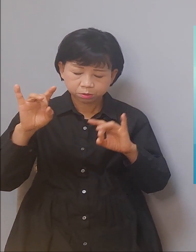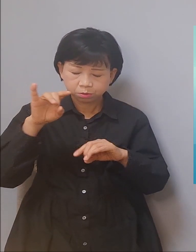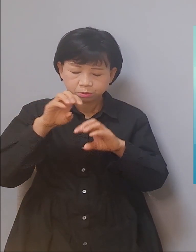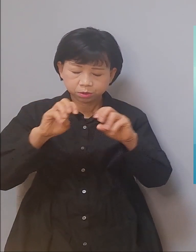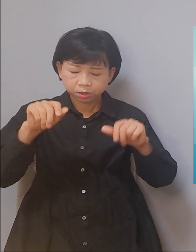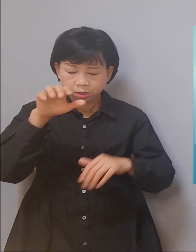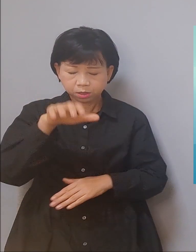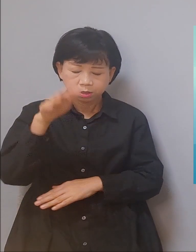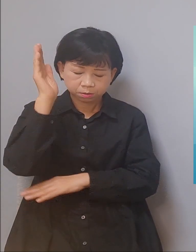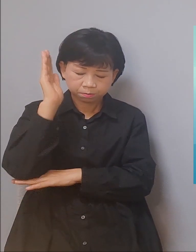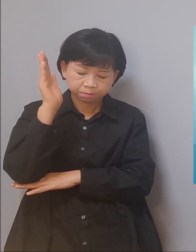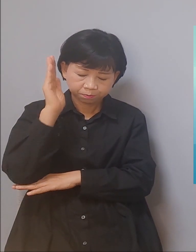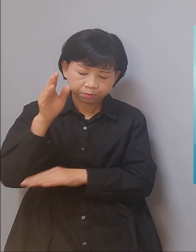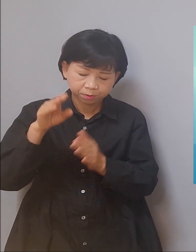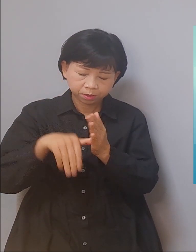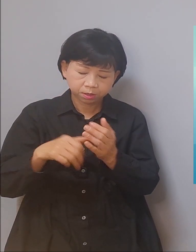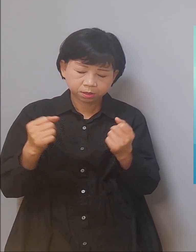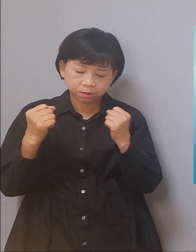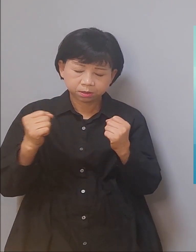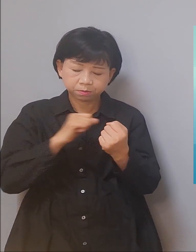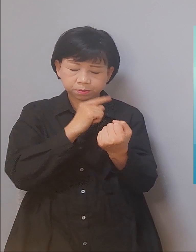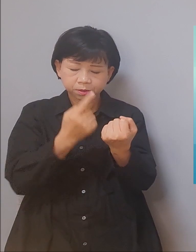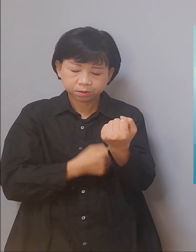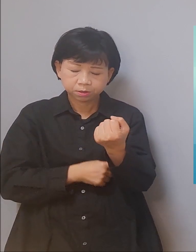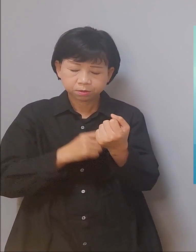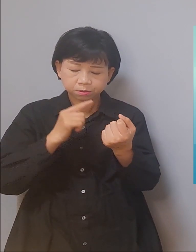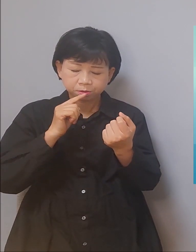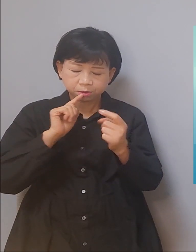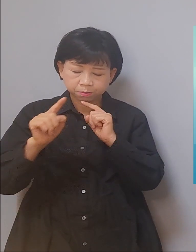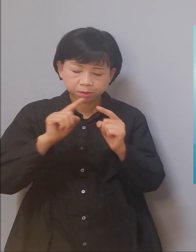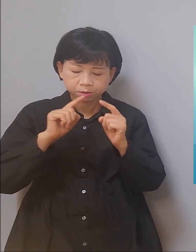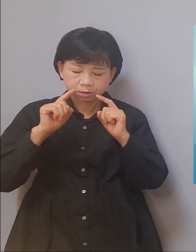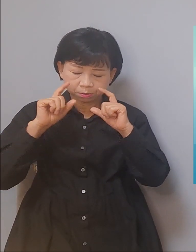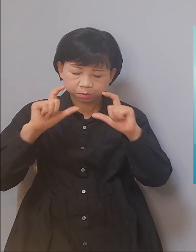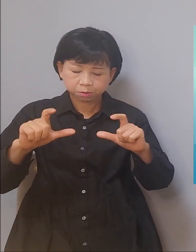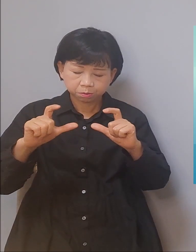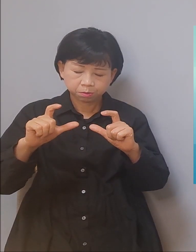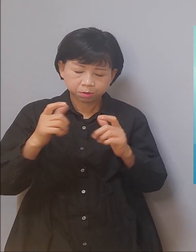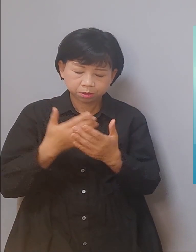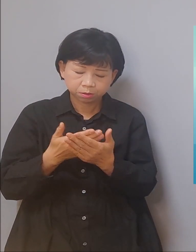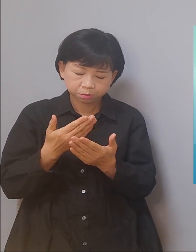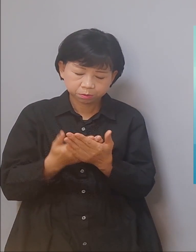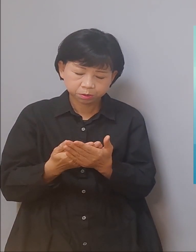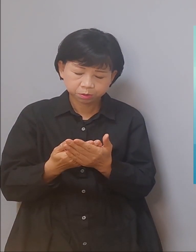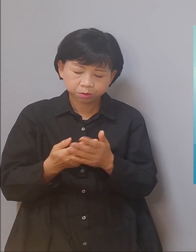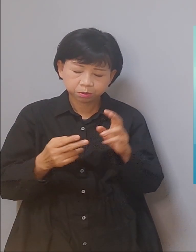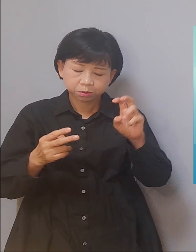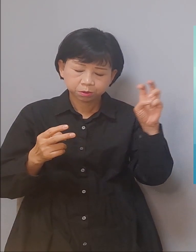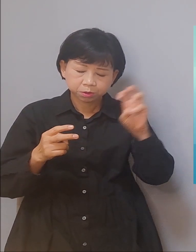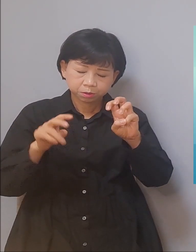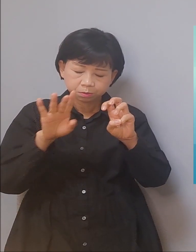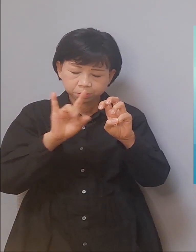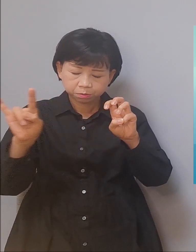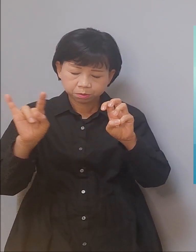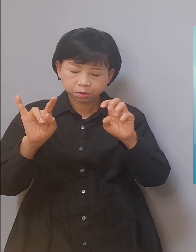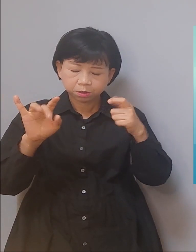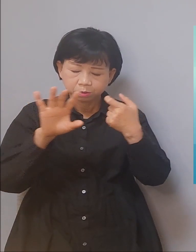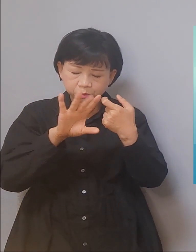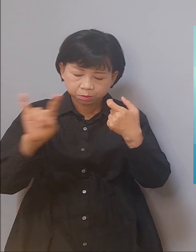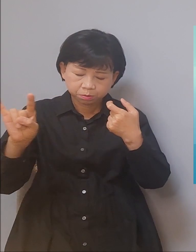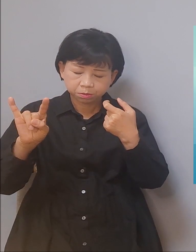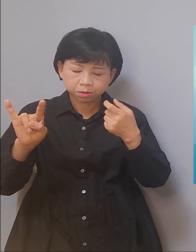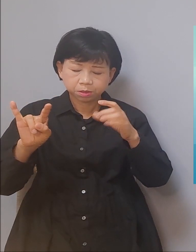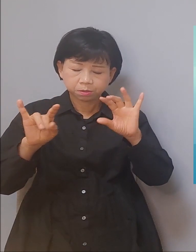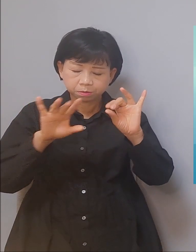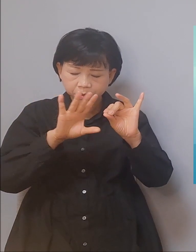때 힘과 능력의 은혜의 말씀만 전할 수 있게 하옵시며 30배, 60배, 100배의 결실을 거둘